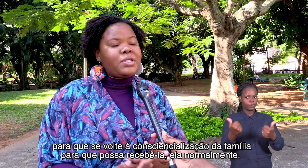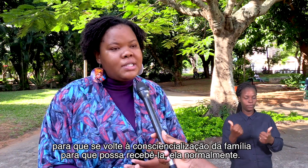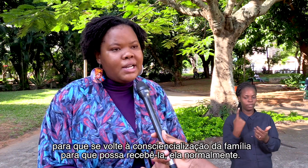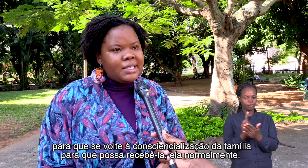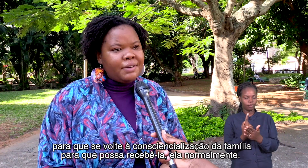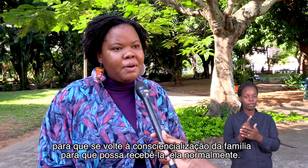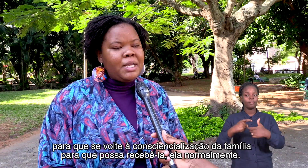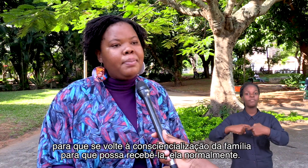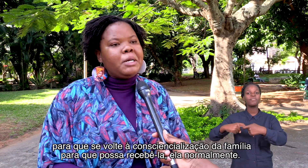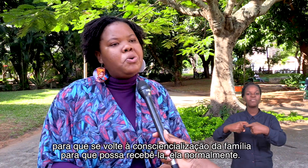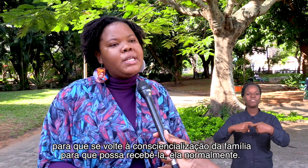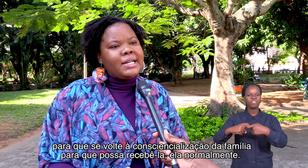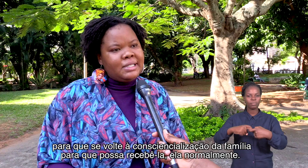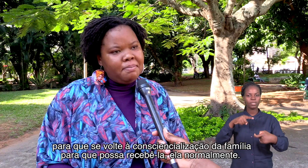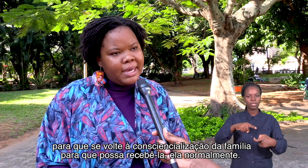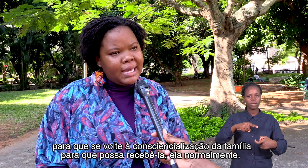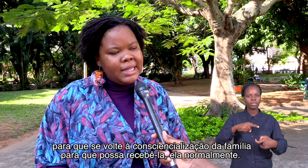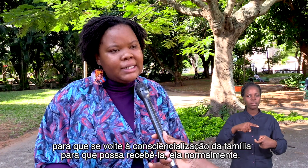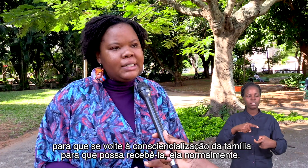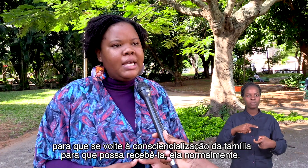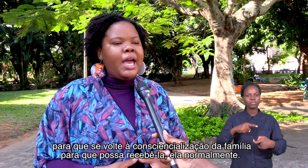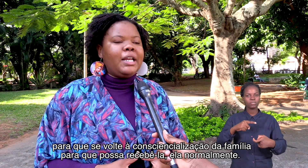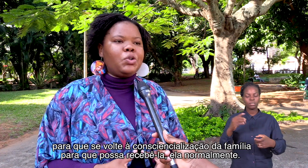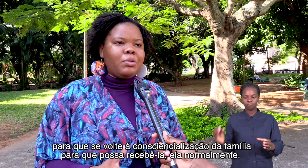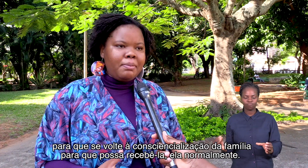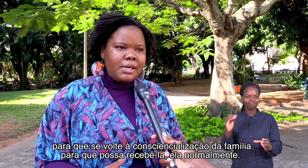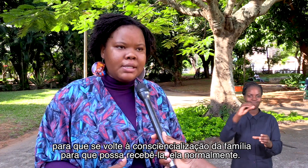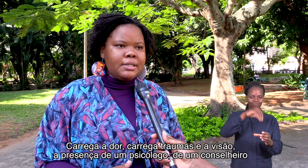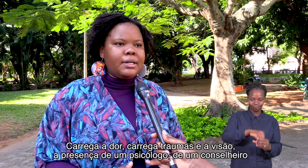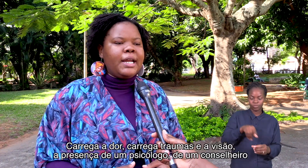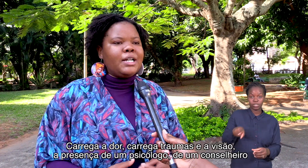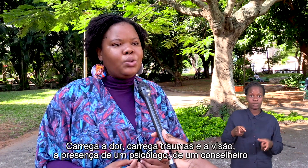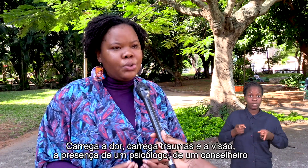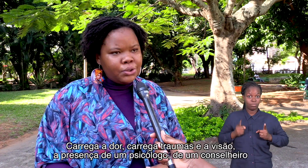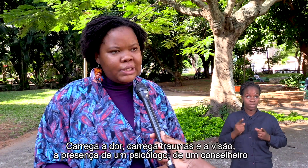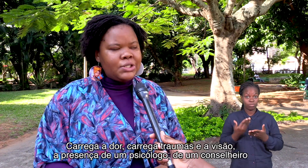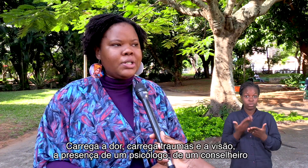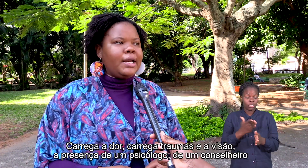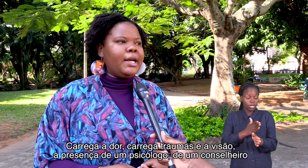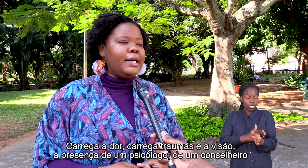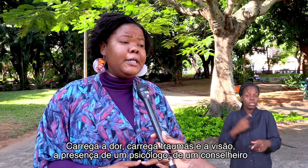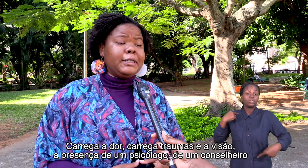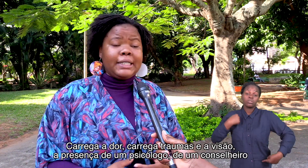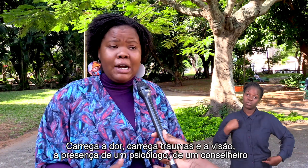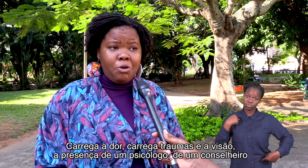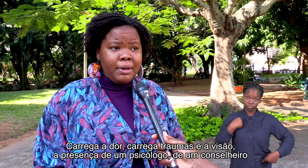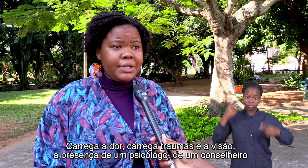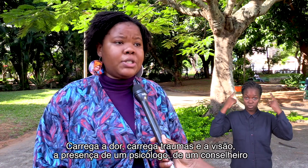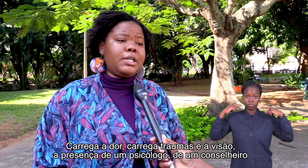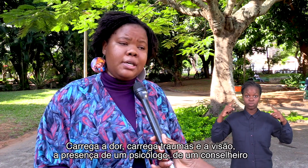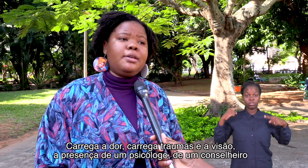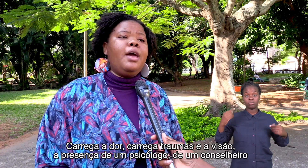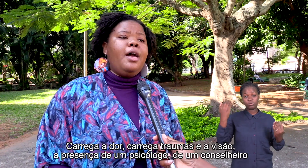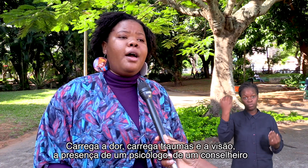se consciencializar a família para que possa recebê-la. Ela normalmente carrega dores, carrega